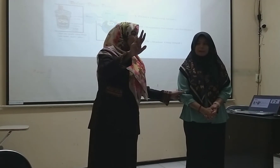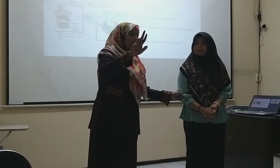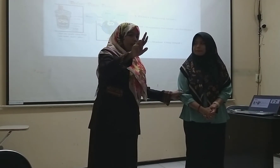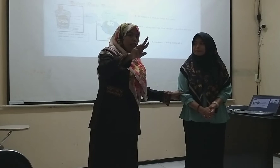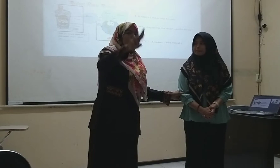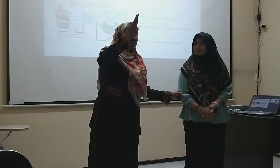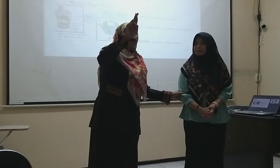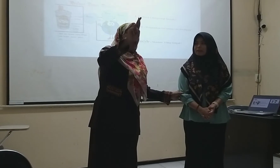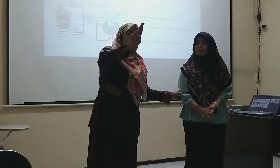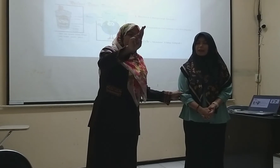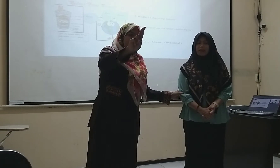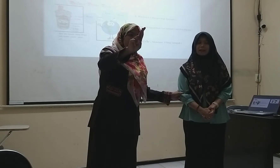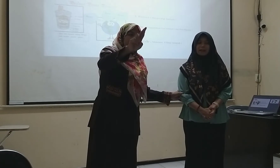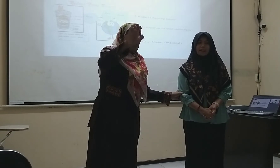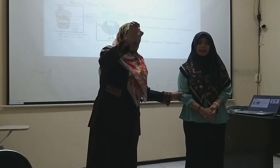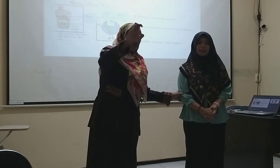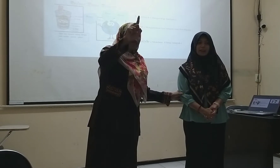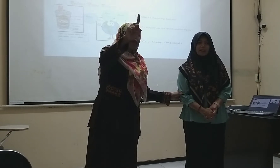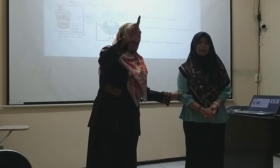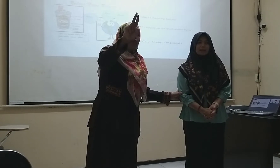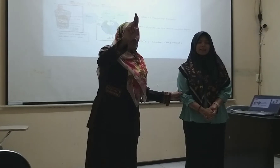sampah.